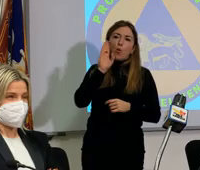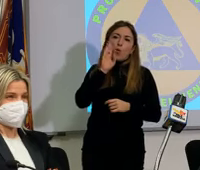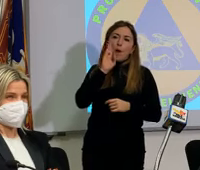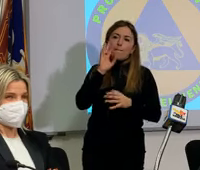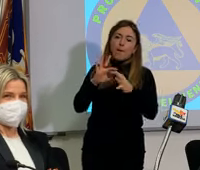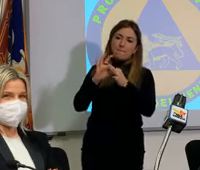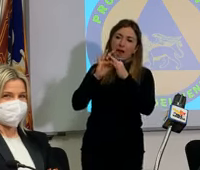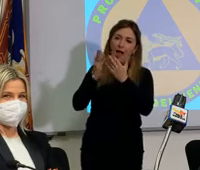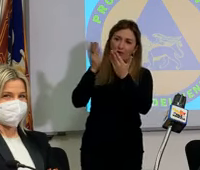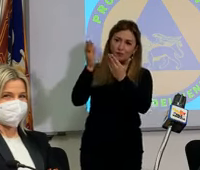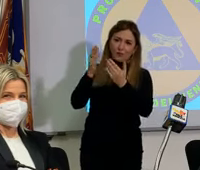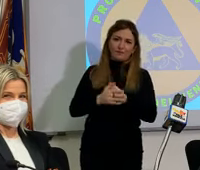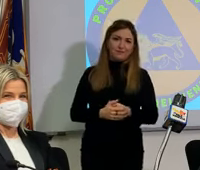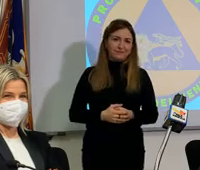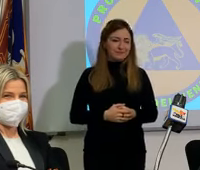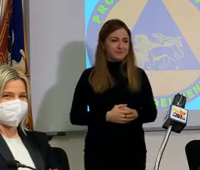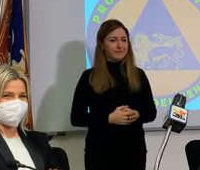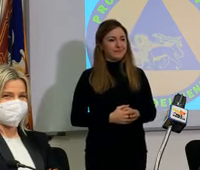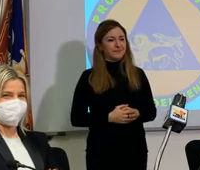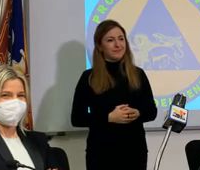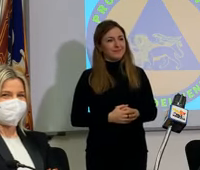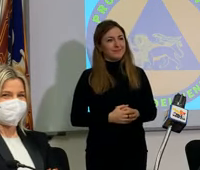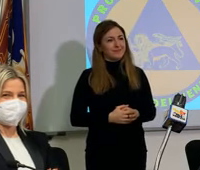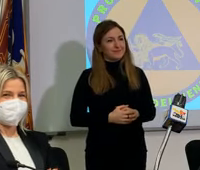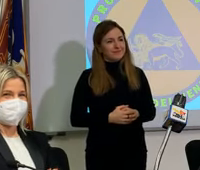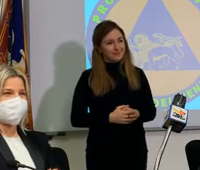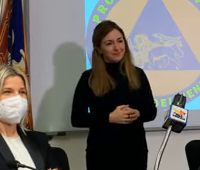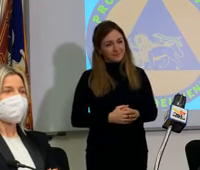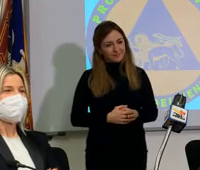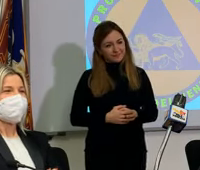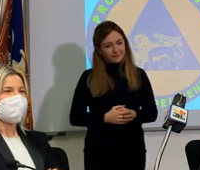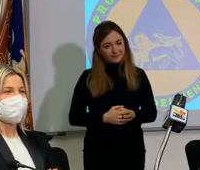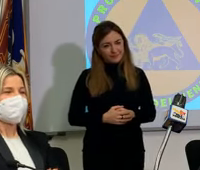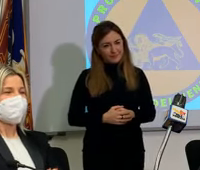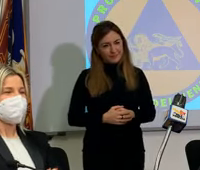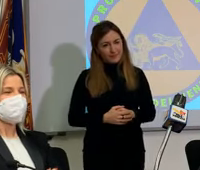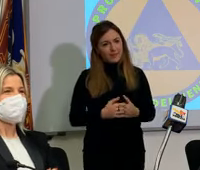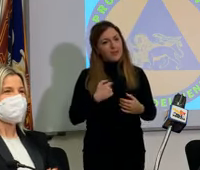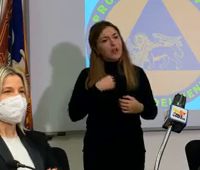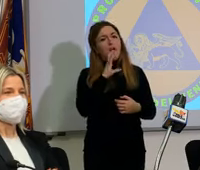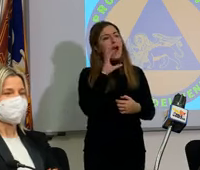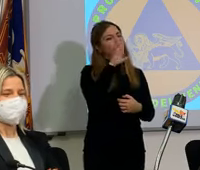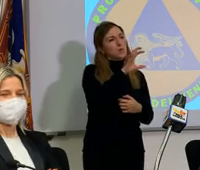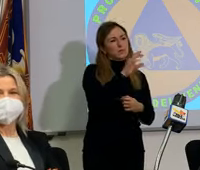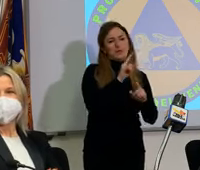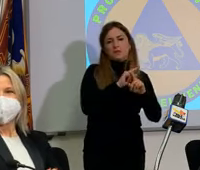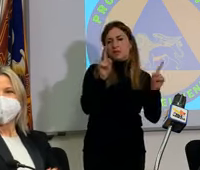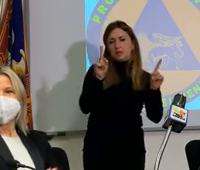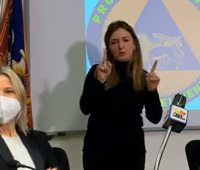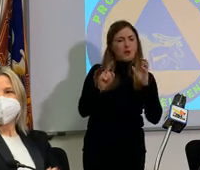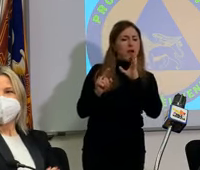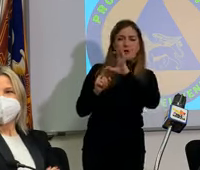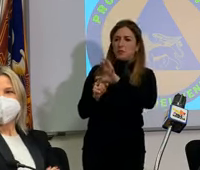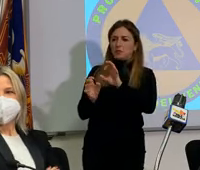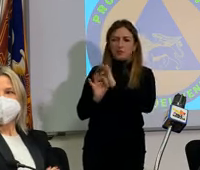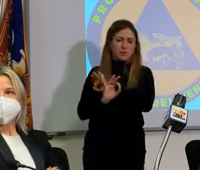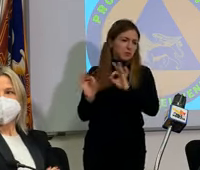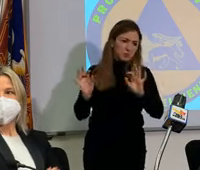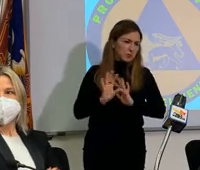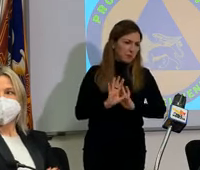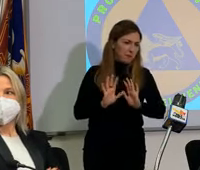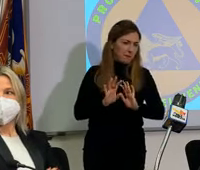kikkio si no abbiamo fatto nessuno ha accusato nessuno ammettiamolo bene in chiaro